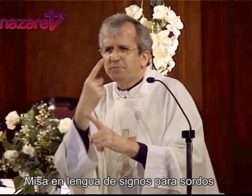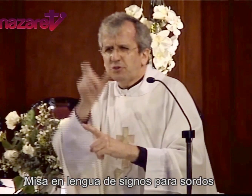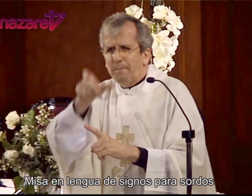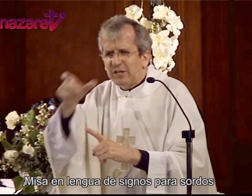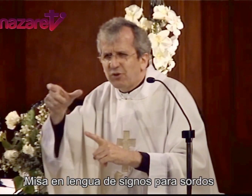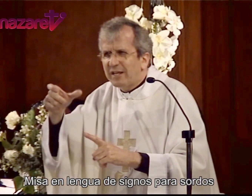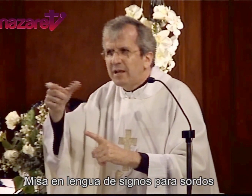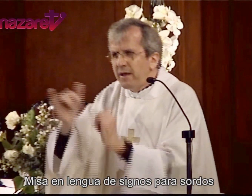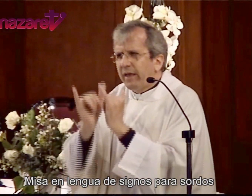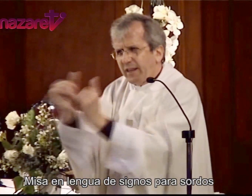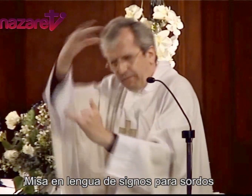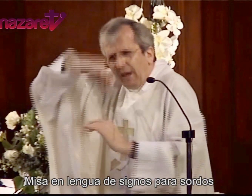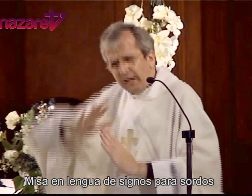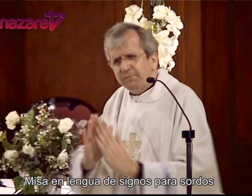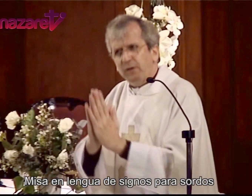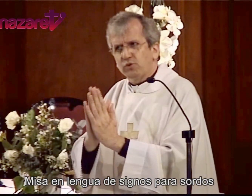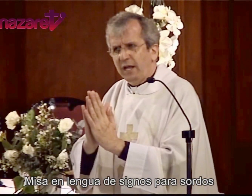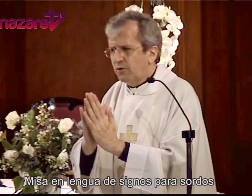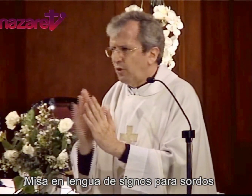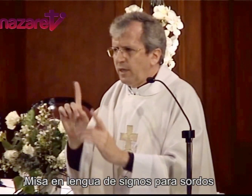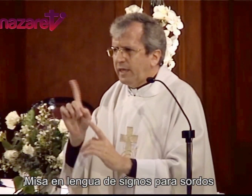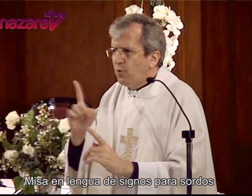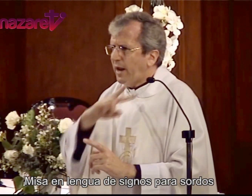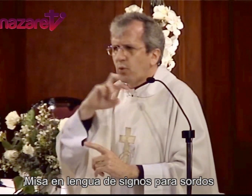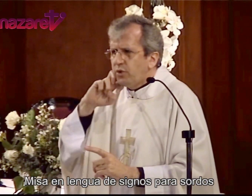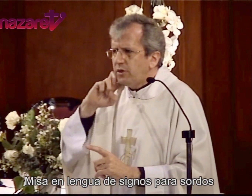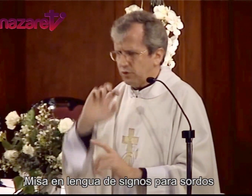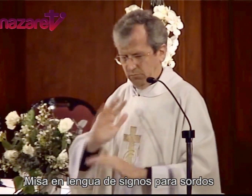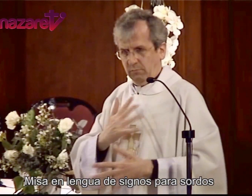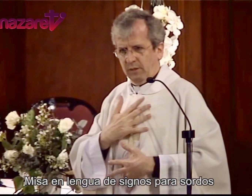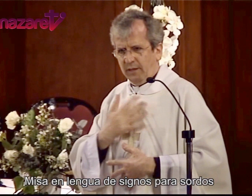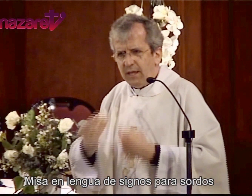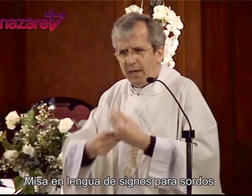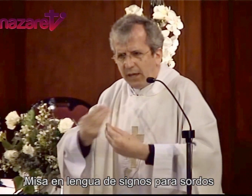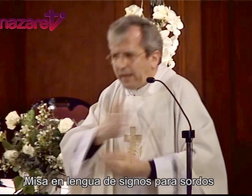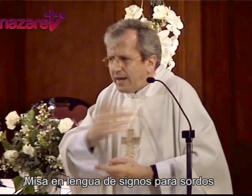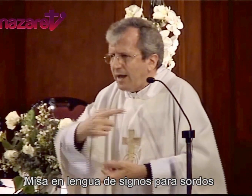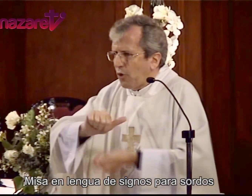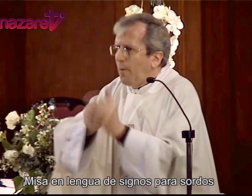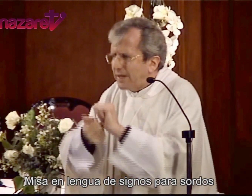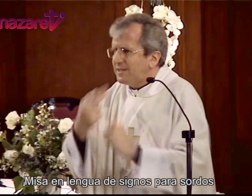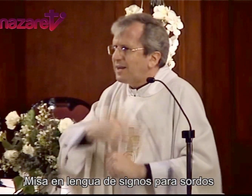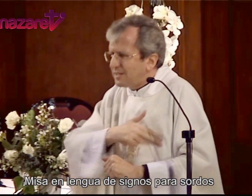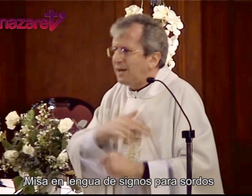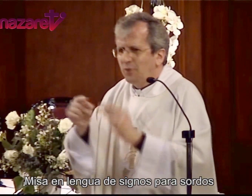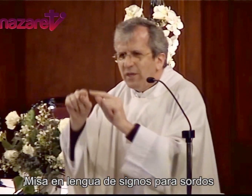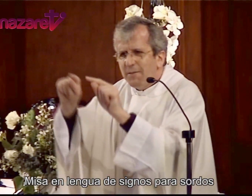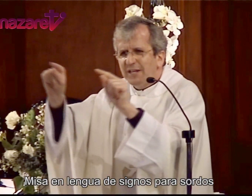visto Personas Que recibían El Espíritu Santo Que no eran judíos Y que querían Convertirse Al cristianismo Iban